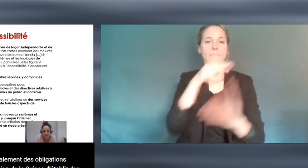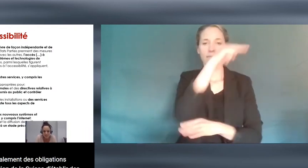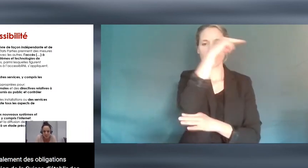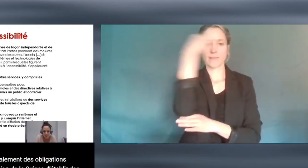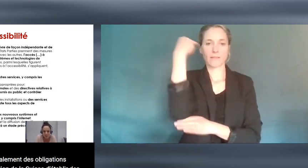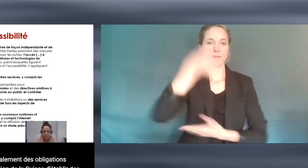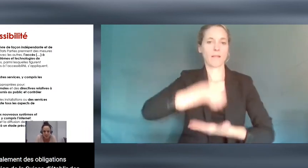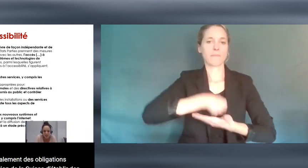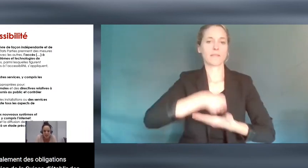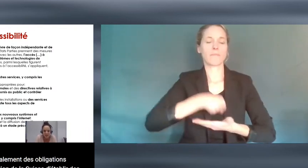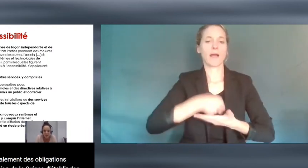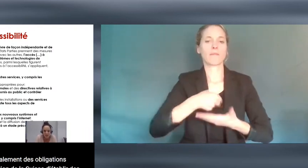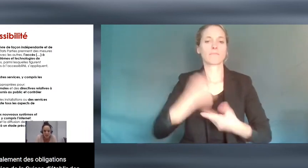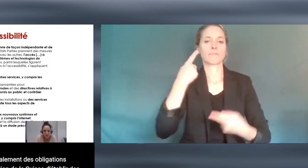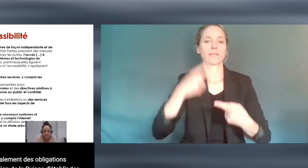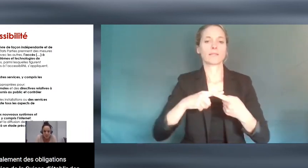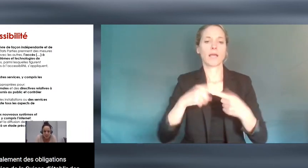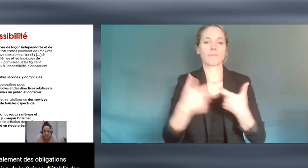à l'accessibilité,